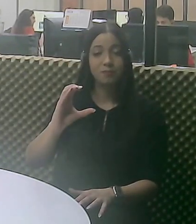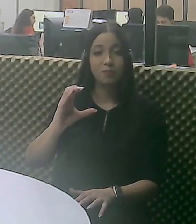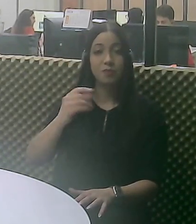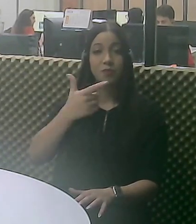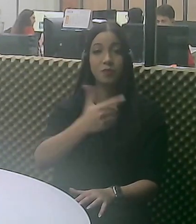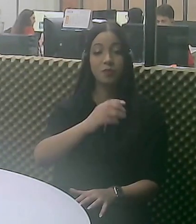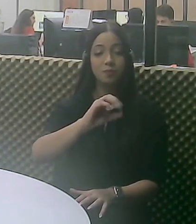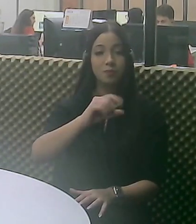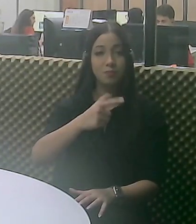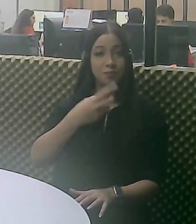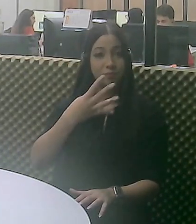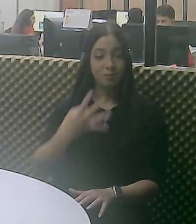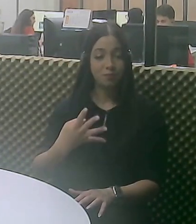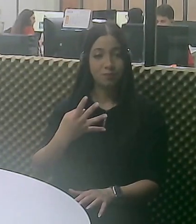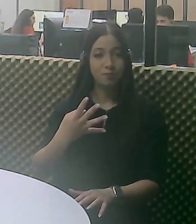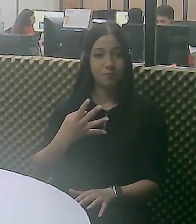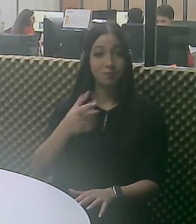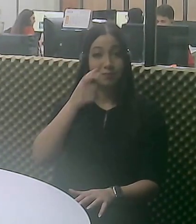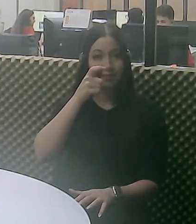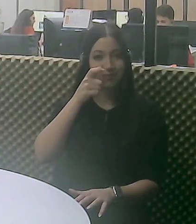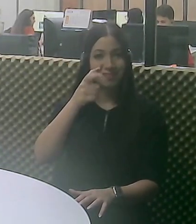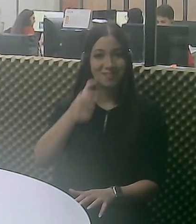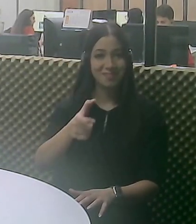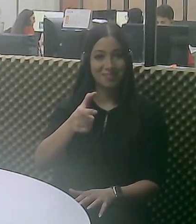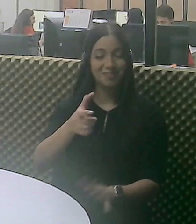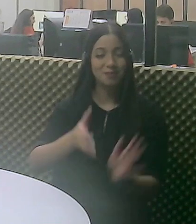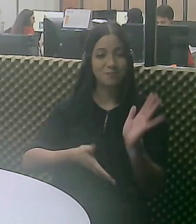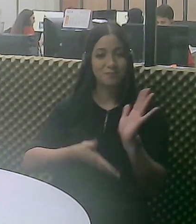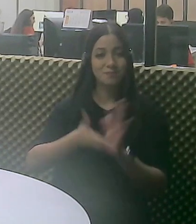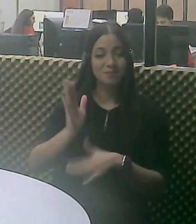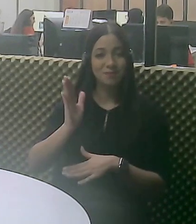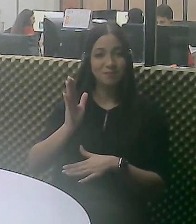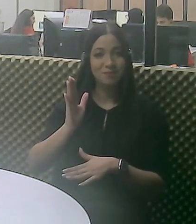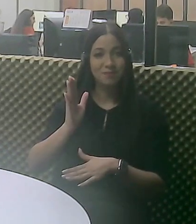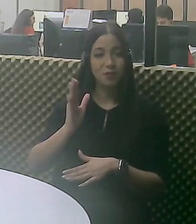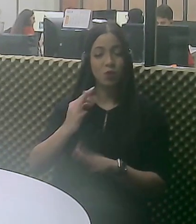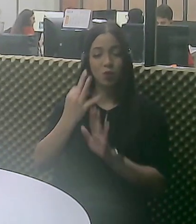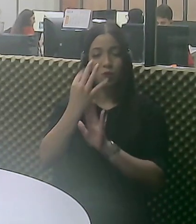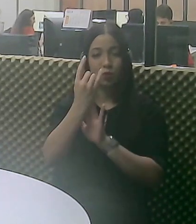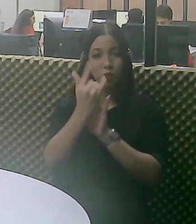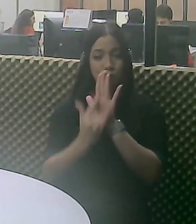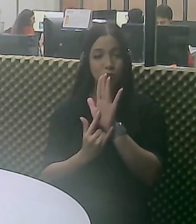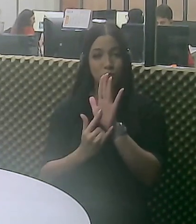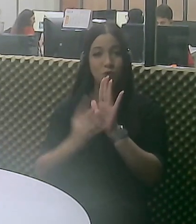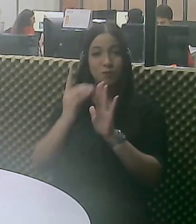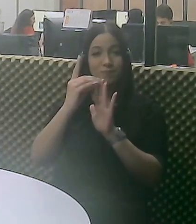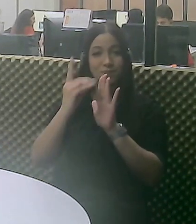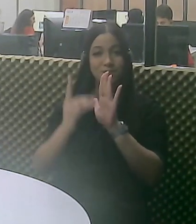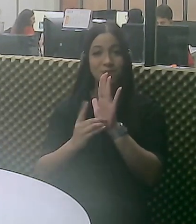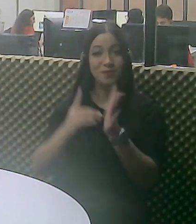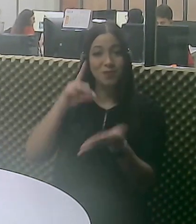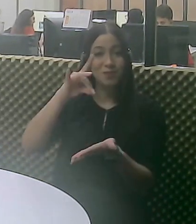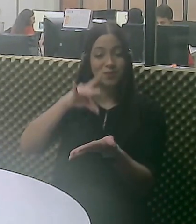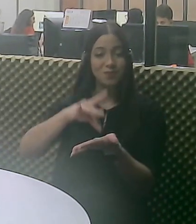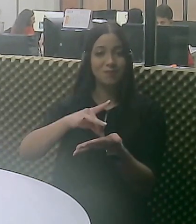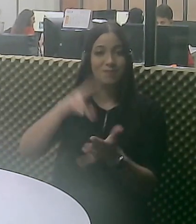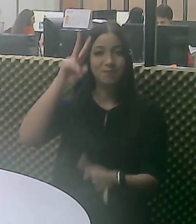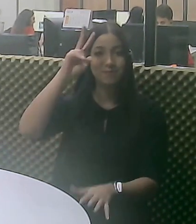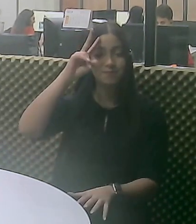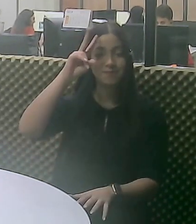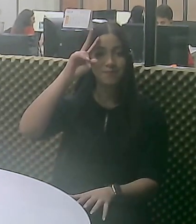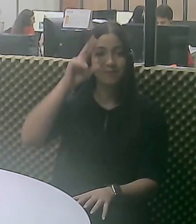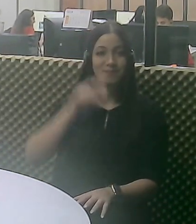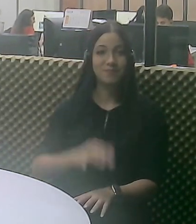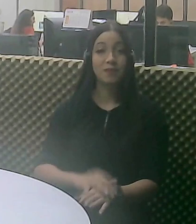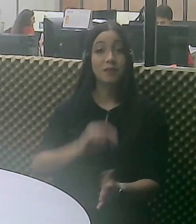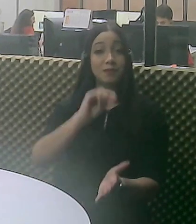de 2024. Os interessados podem acessar a íntegra do documento no Diário Oficial desta última segunda-feira.